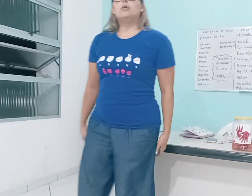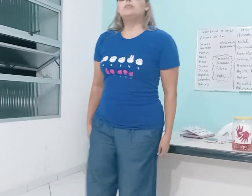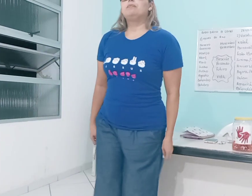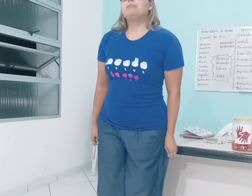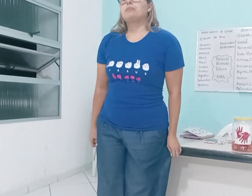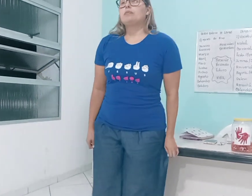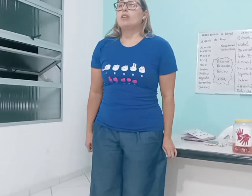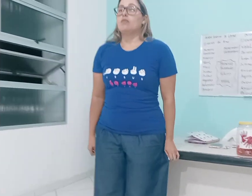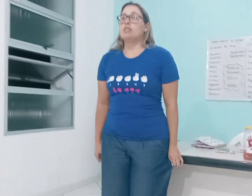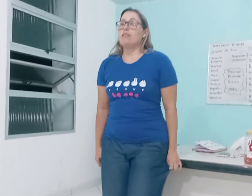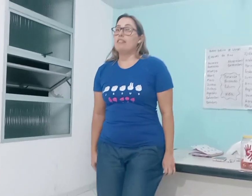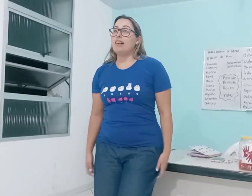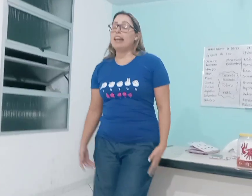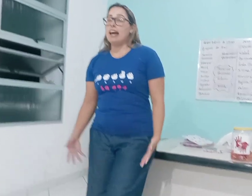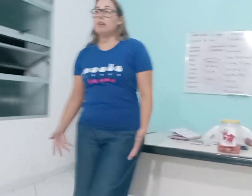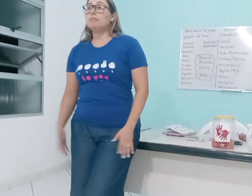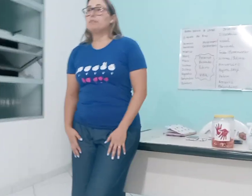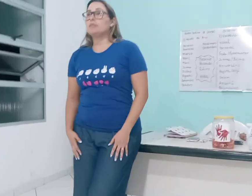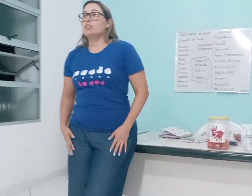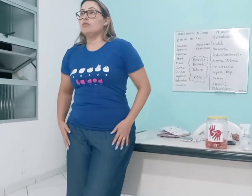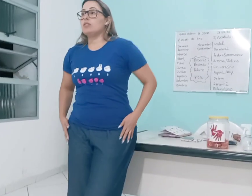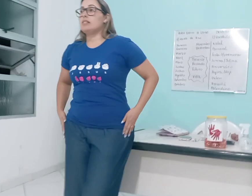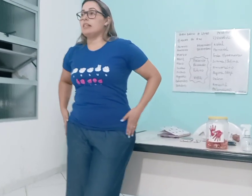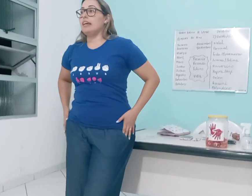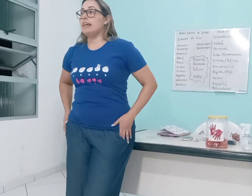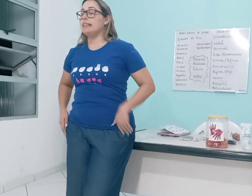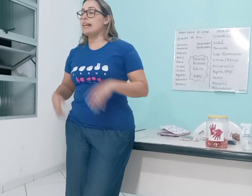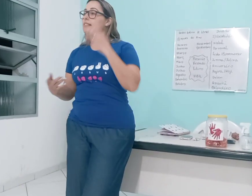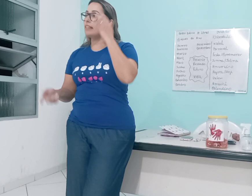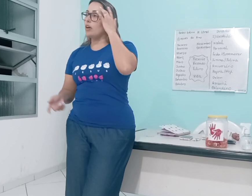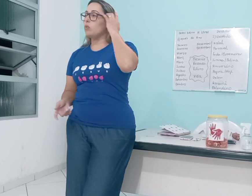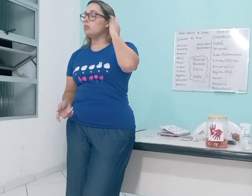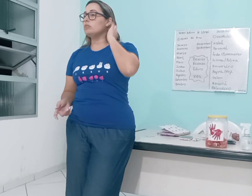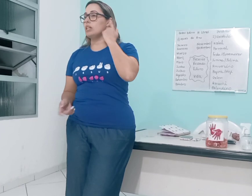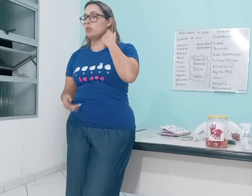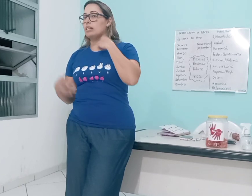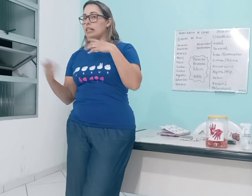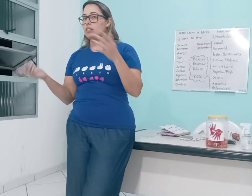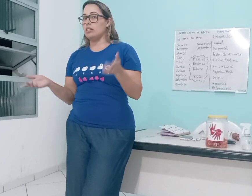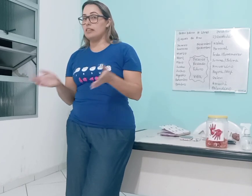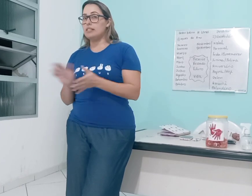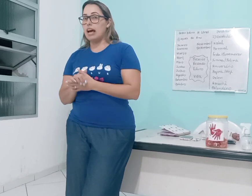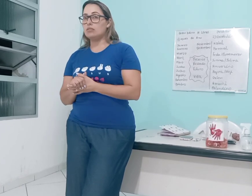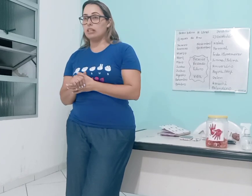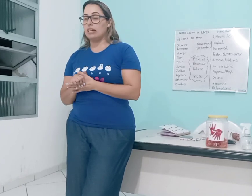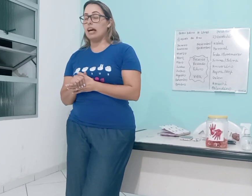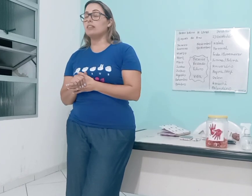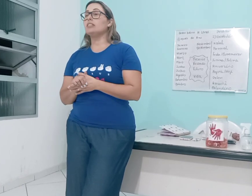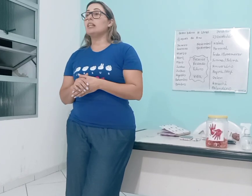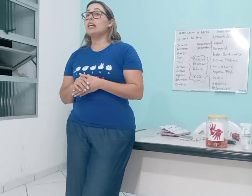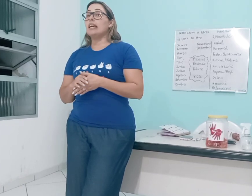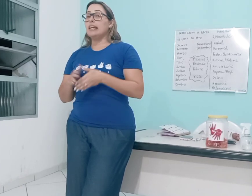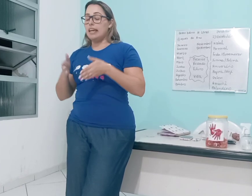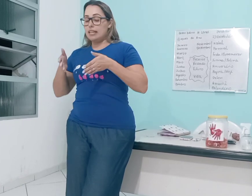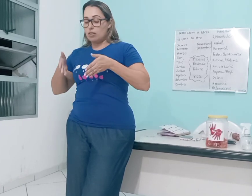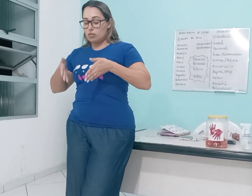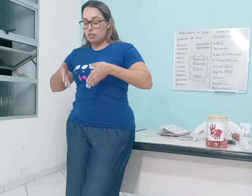Então, você vai falar que você nasceu na sua data de aniversário, né, claro? E esse é o sinal